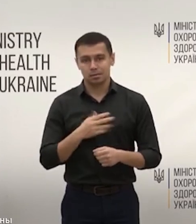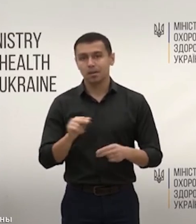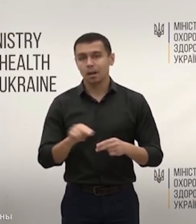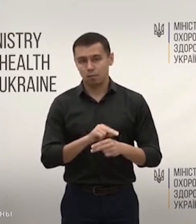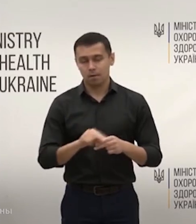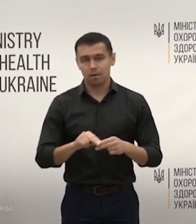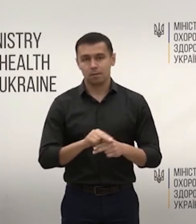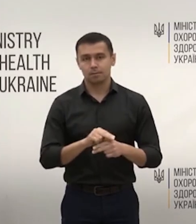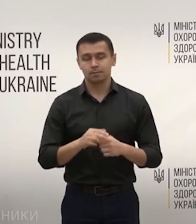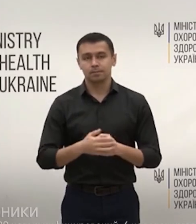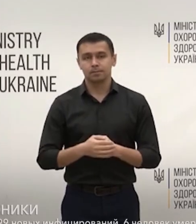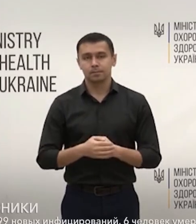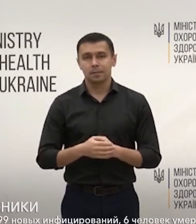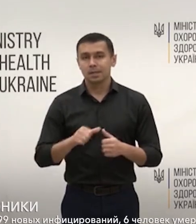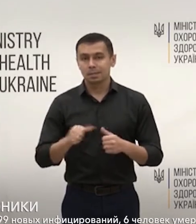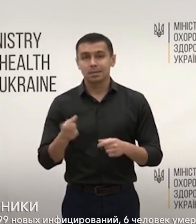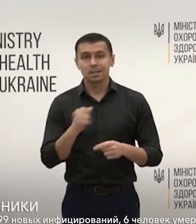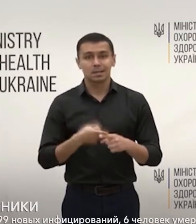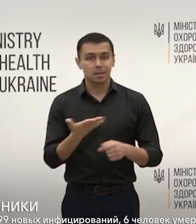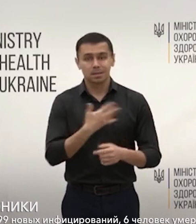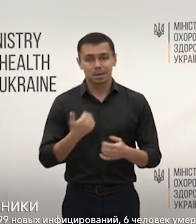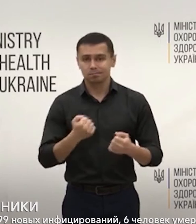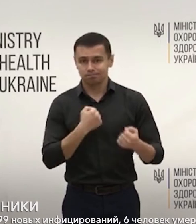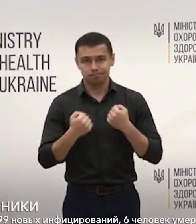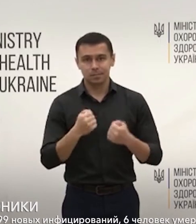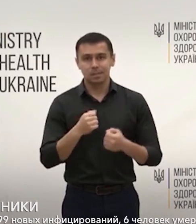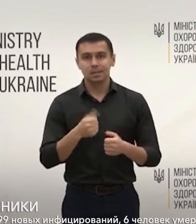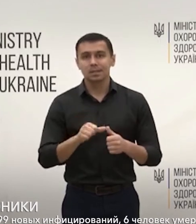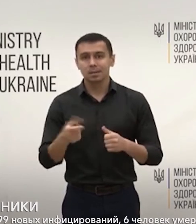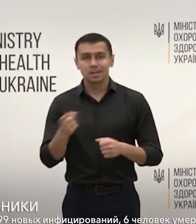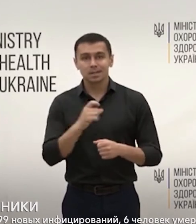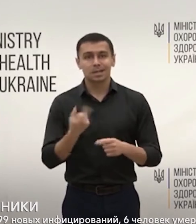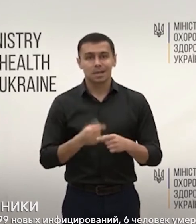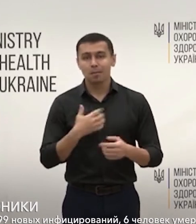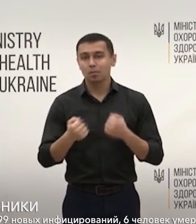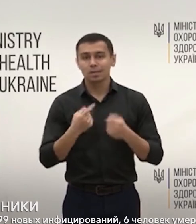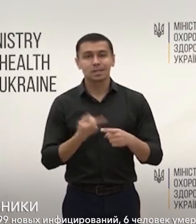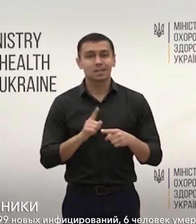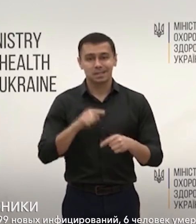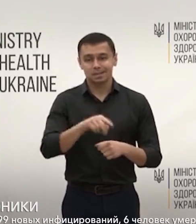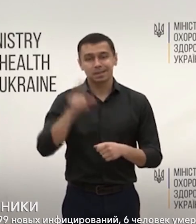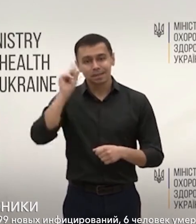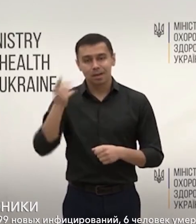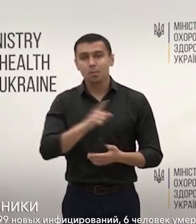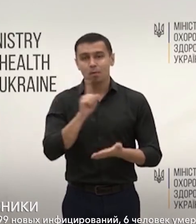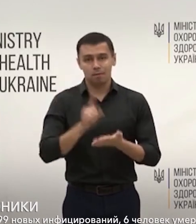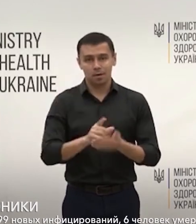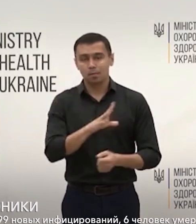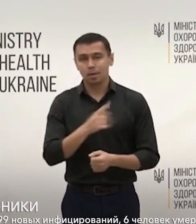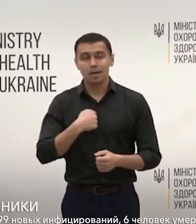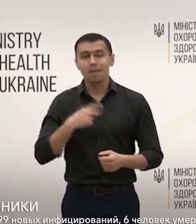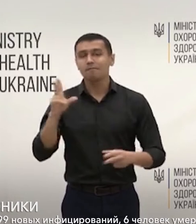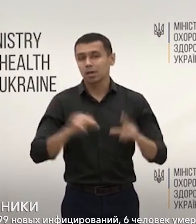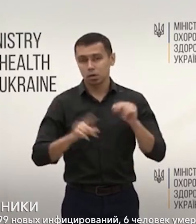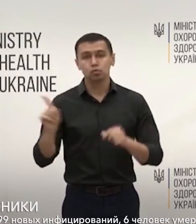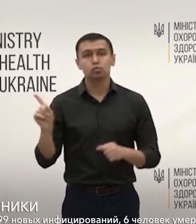лікування. Саме за це ми зараз б'ємось. Саме за це я б'юсь, за ті цифри, які повинні бути. Я